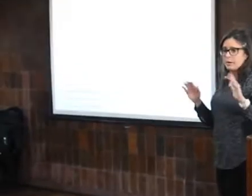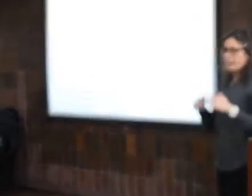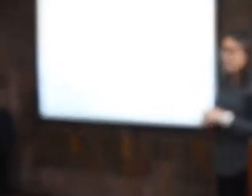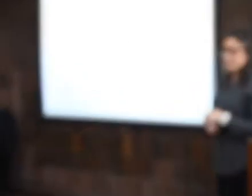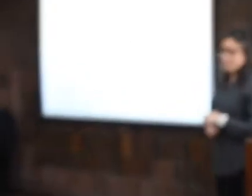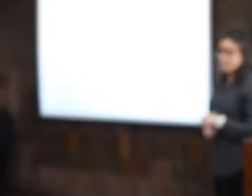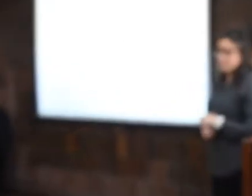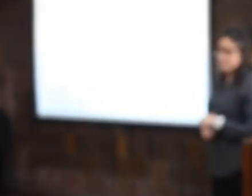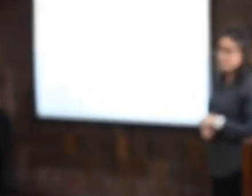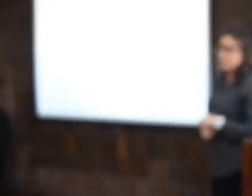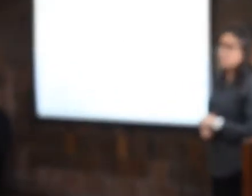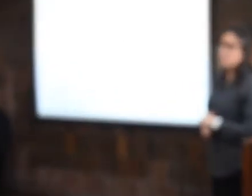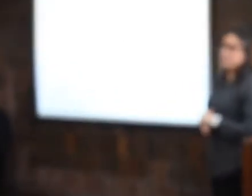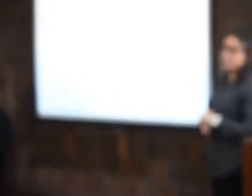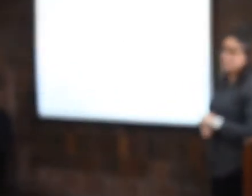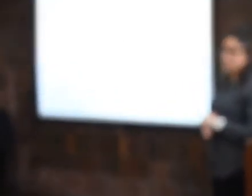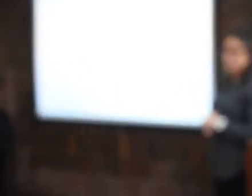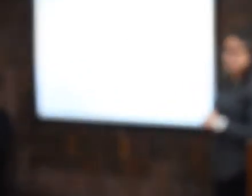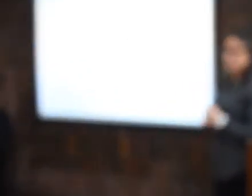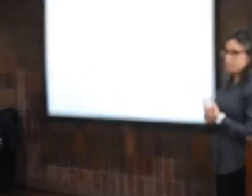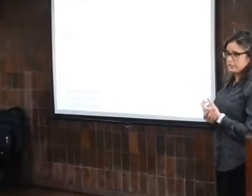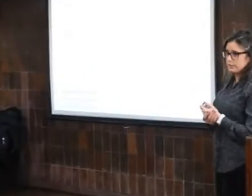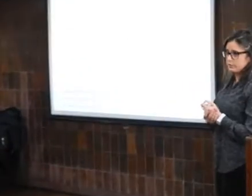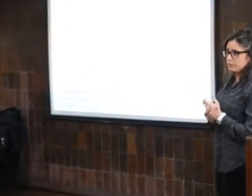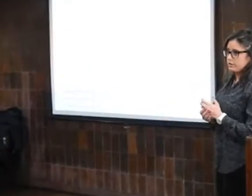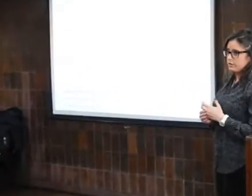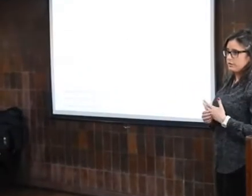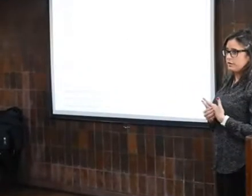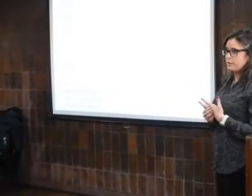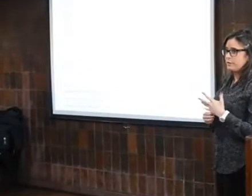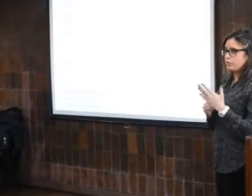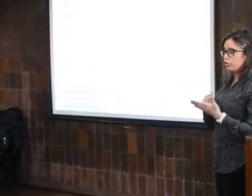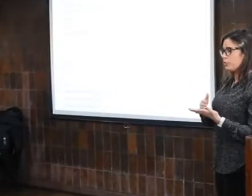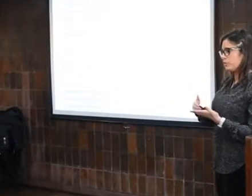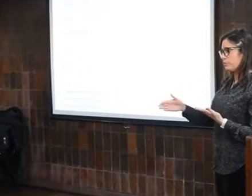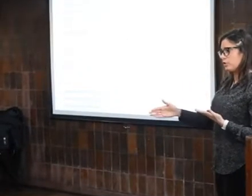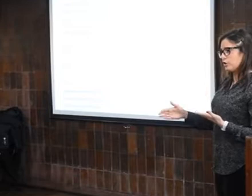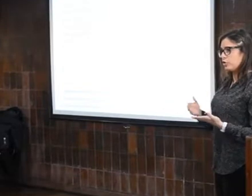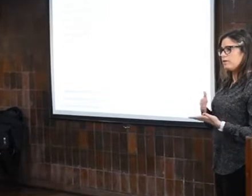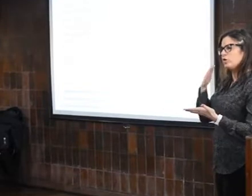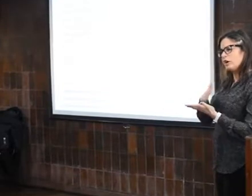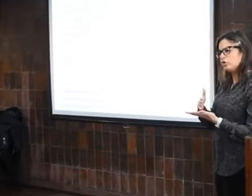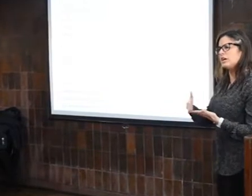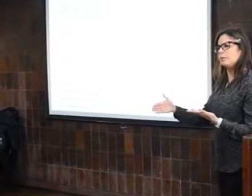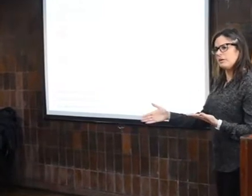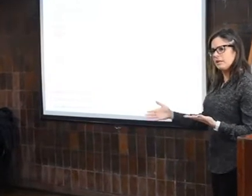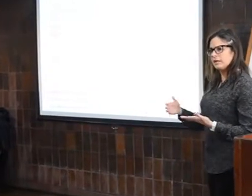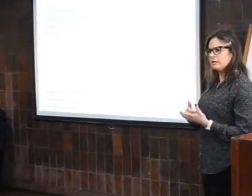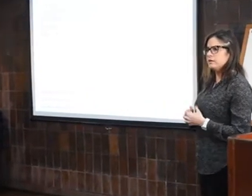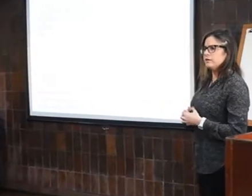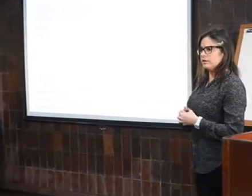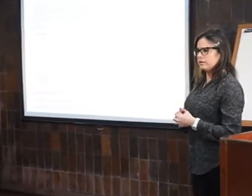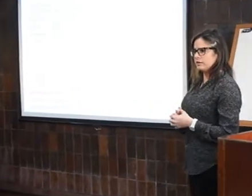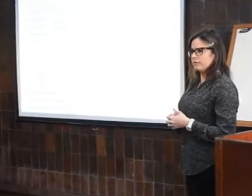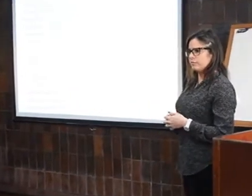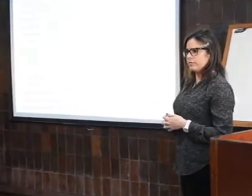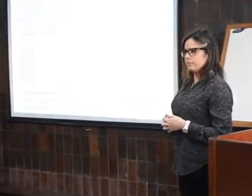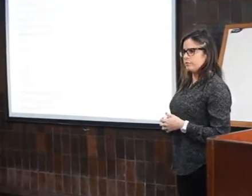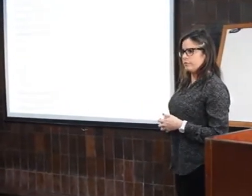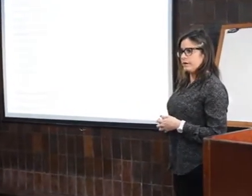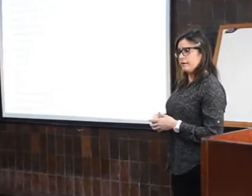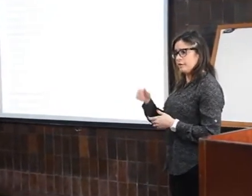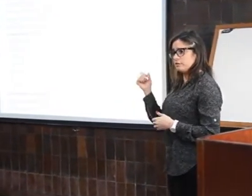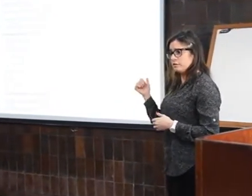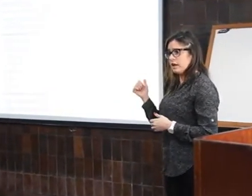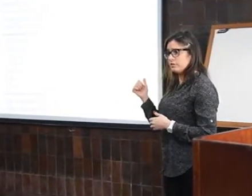trabajan también y exhaustivamente para todos en todos los procedimientos que toman todas las cosas que piden este